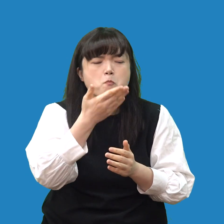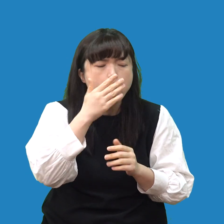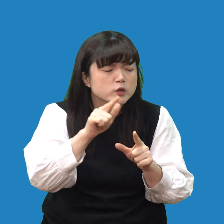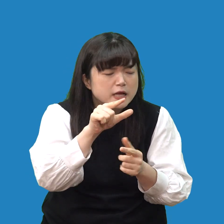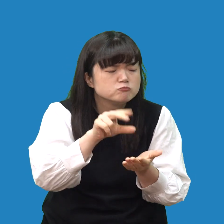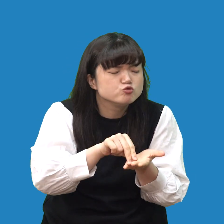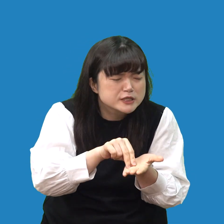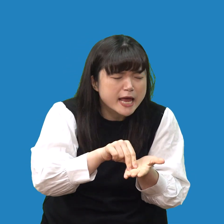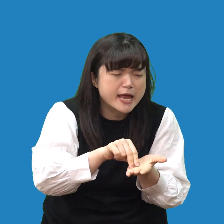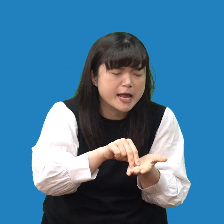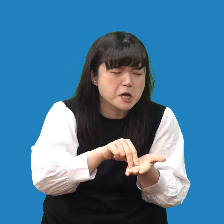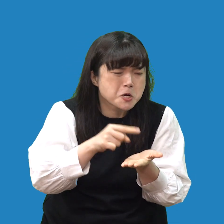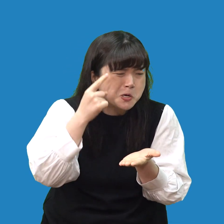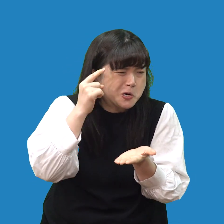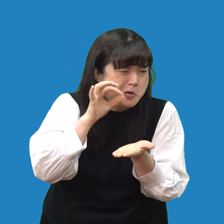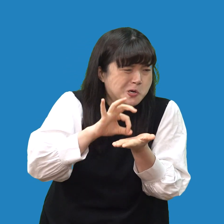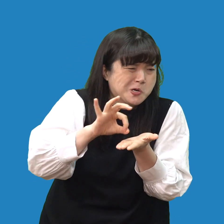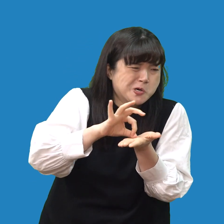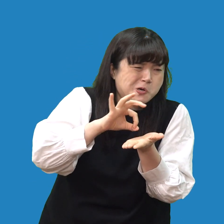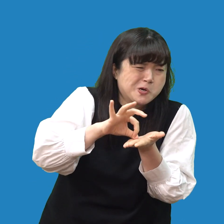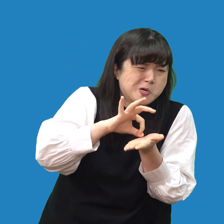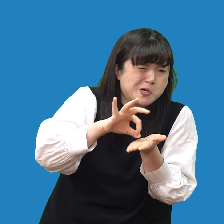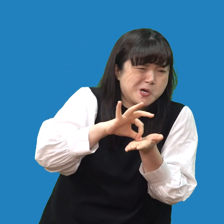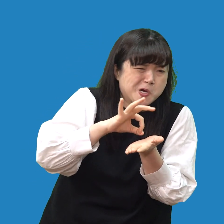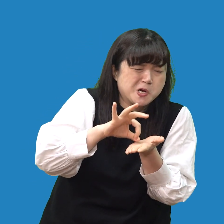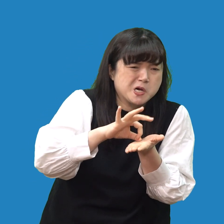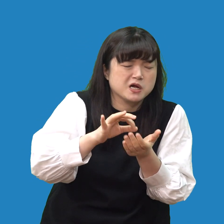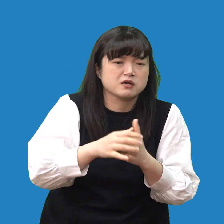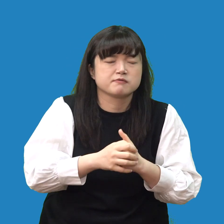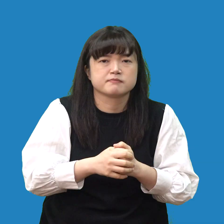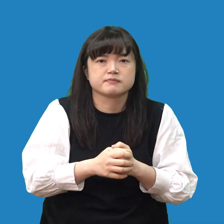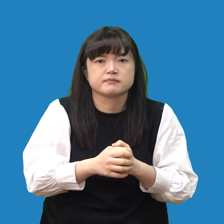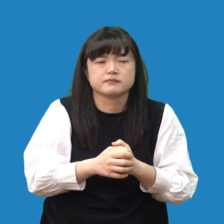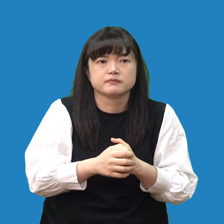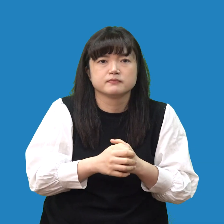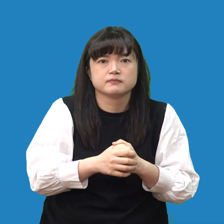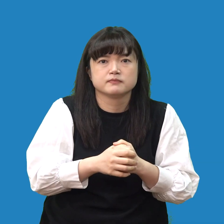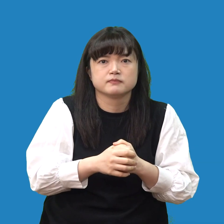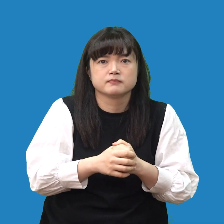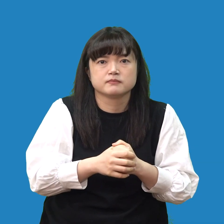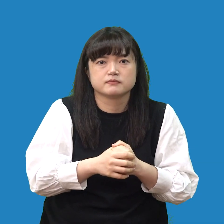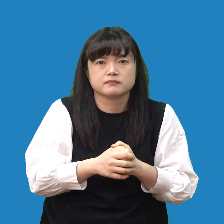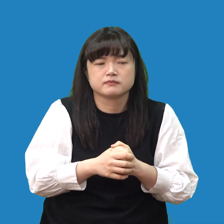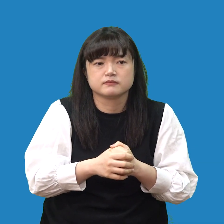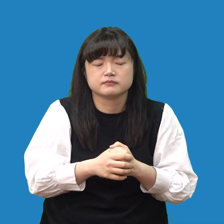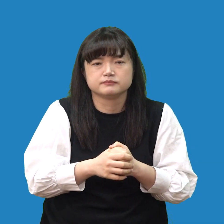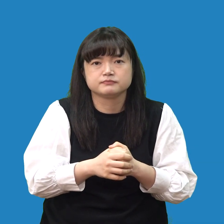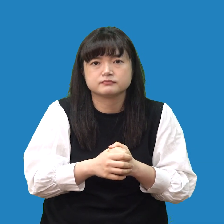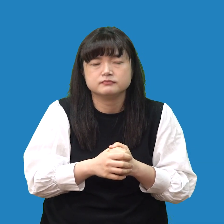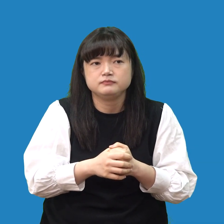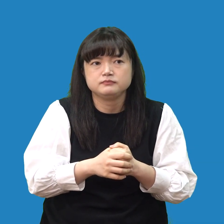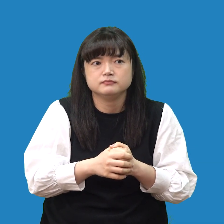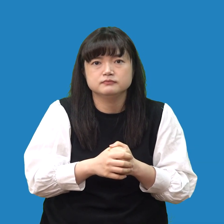살아가는 문제가 최우선이라는 먹고 사니 즈음입니다. 굳이 이름을 붙이면